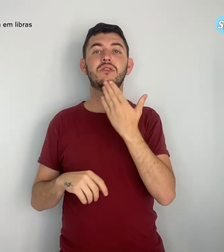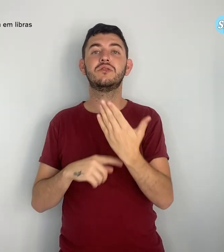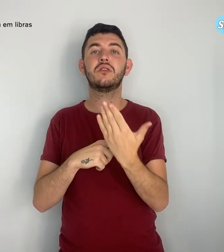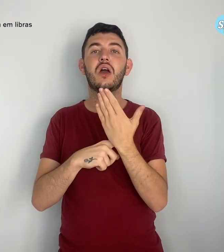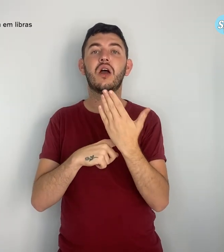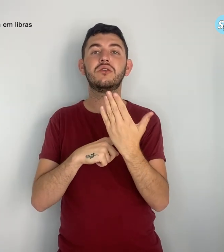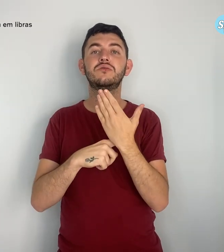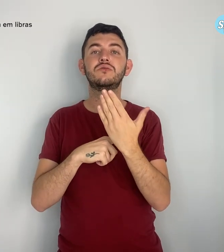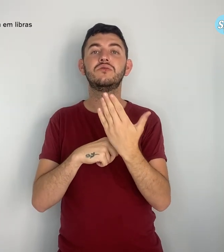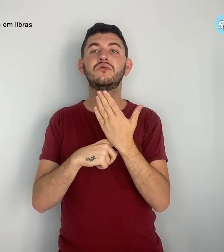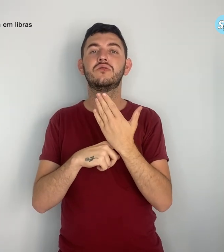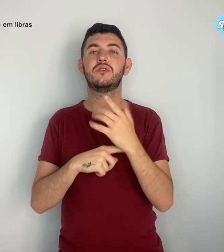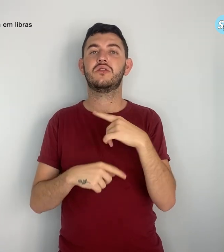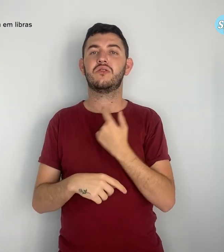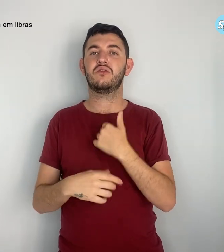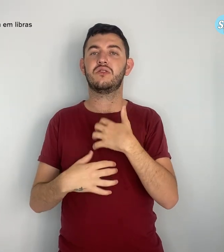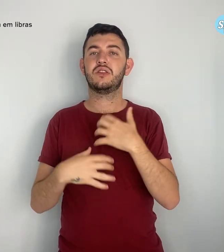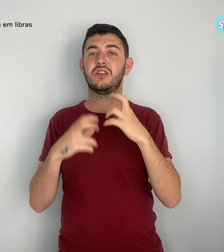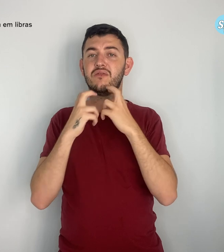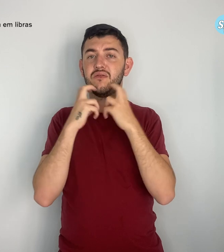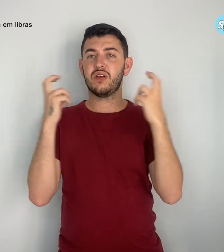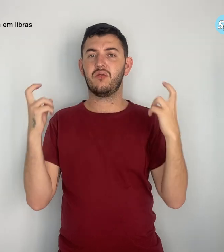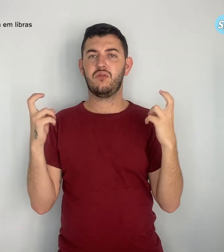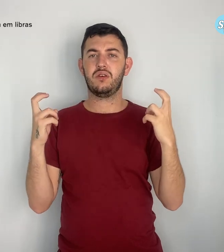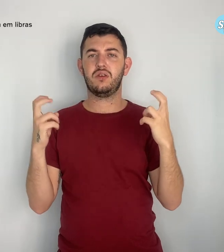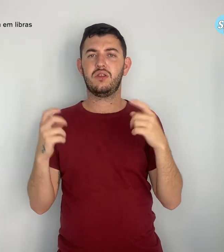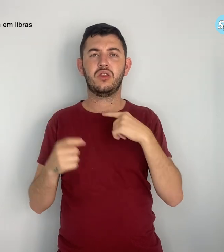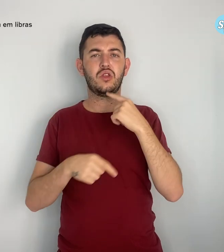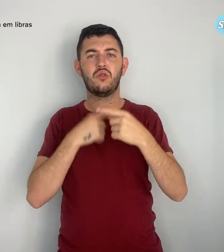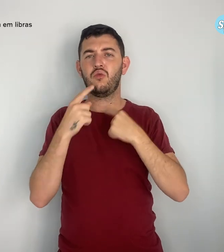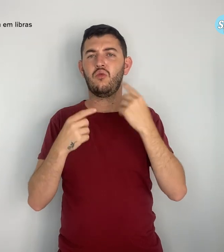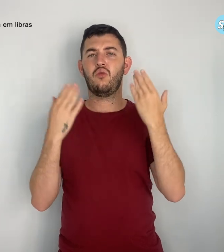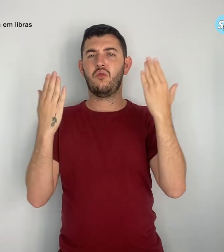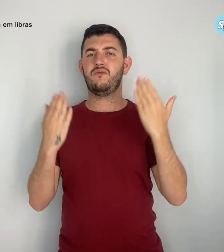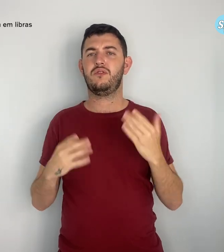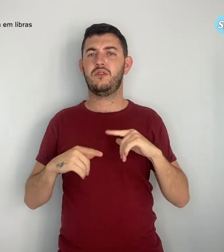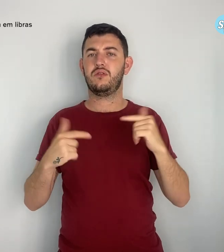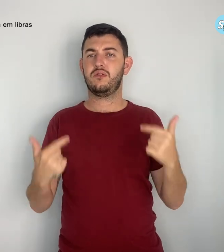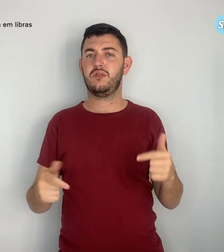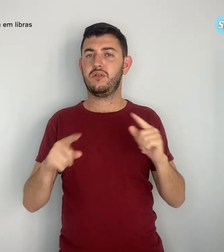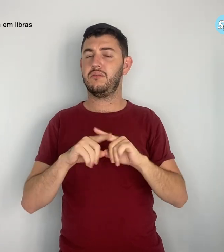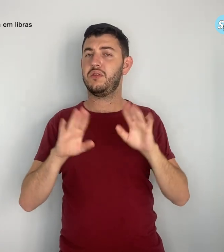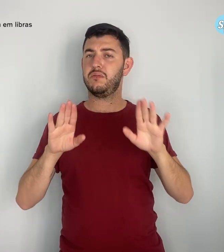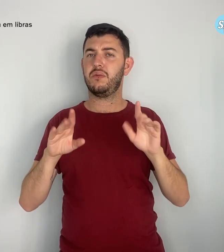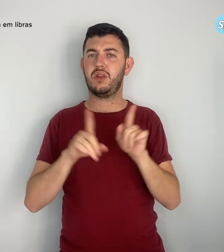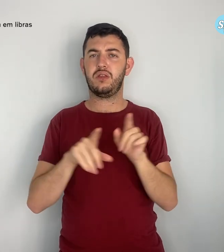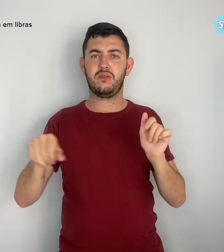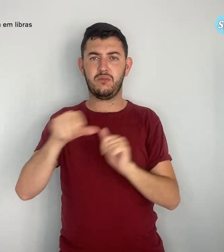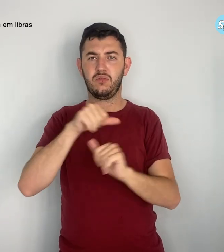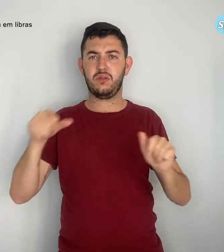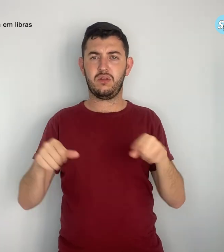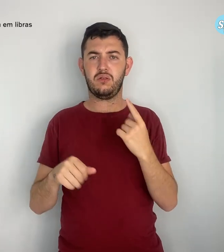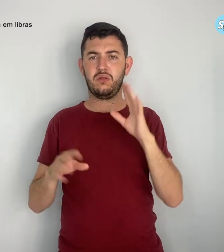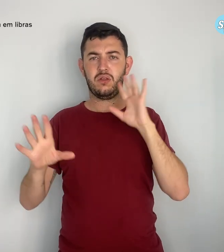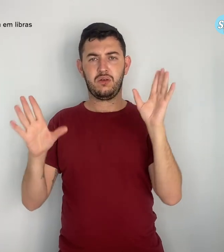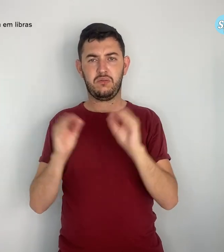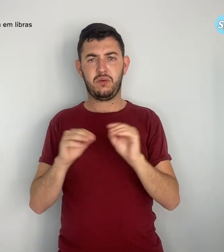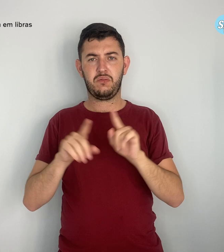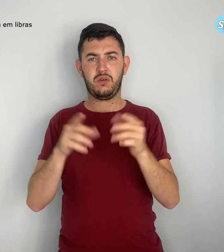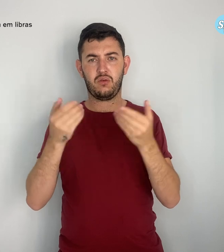nos envergonham. Não tenho dúvida de que a reviravolta que começou a ser dada com a saída